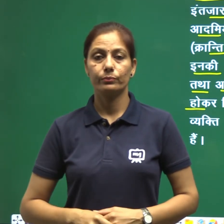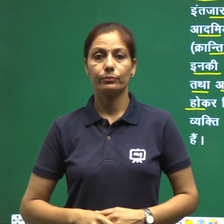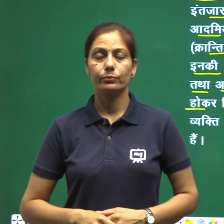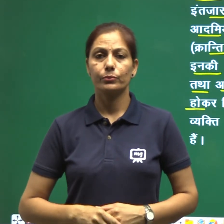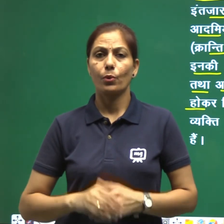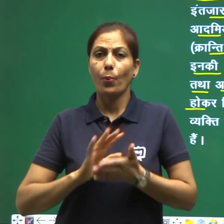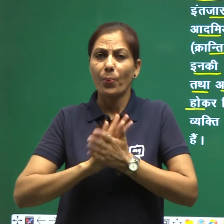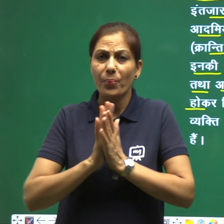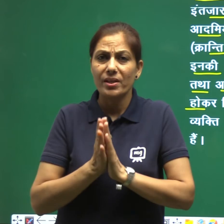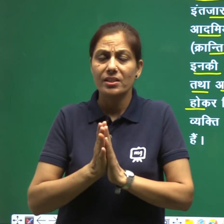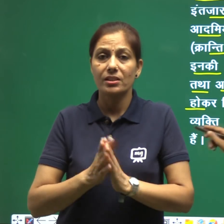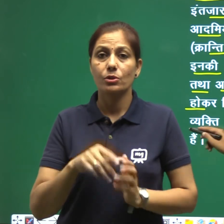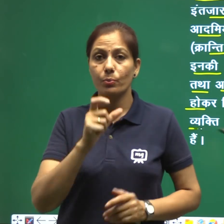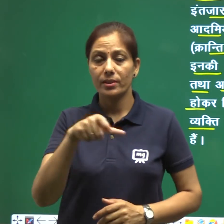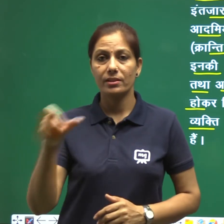भ्रष्ट व्यक्ति